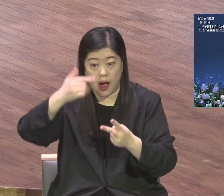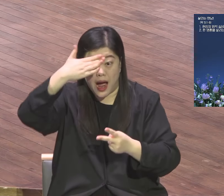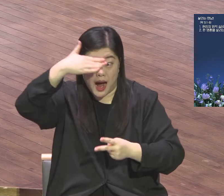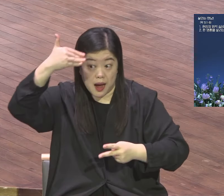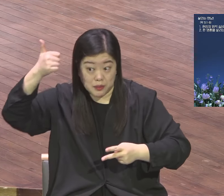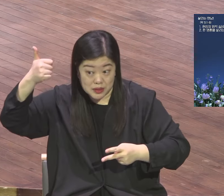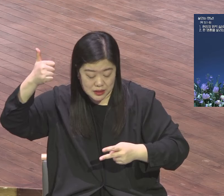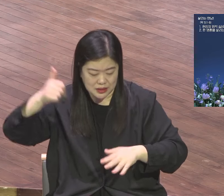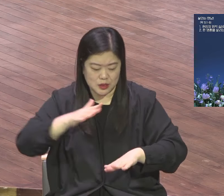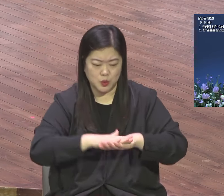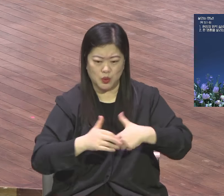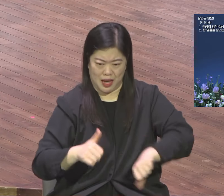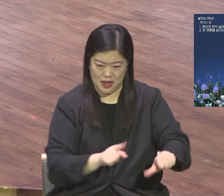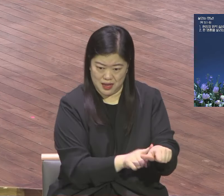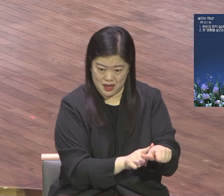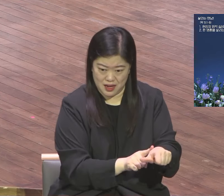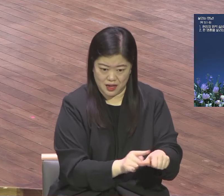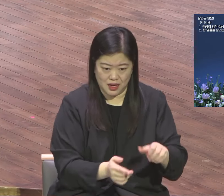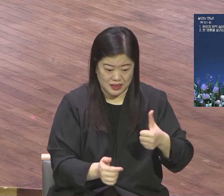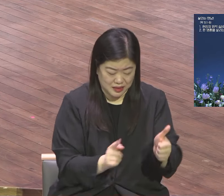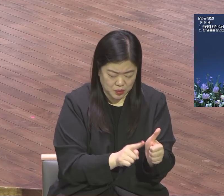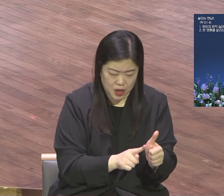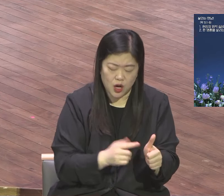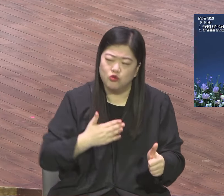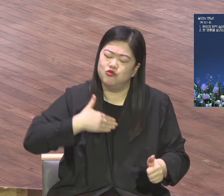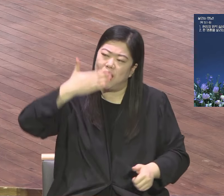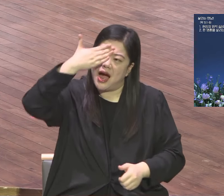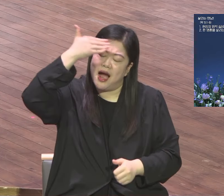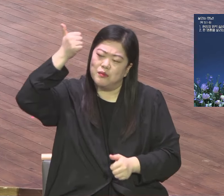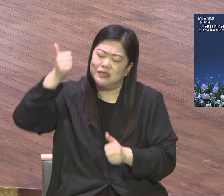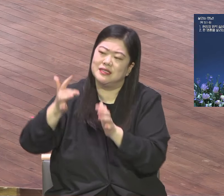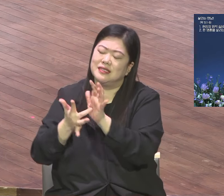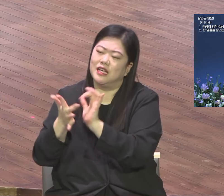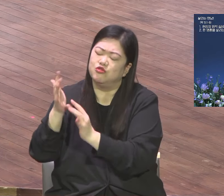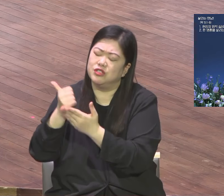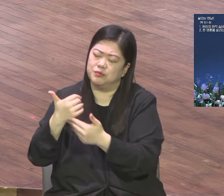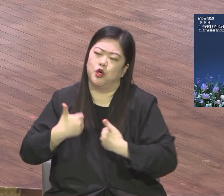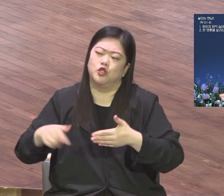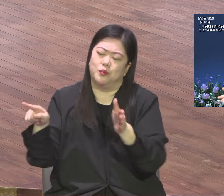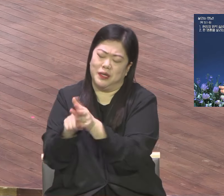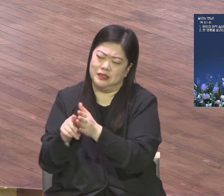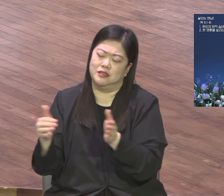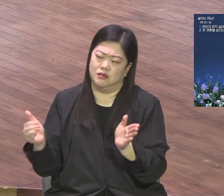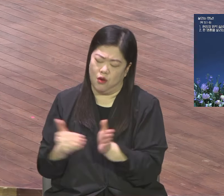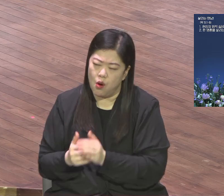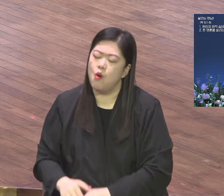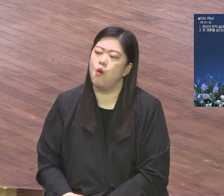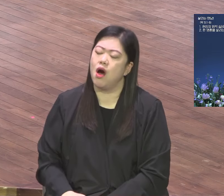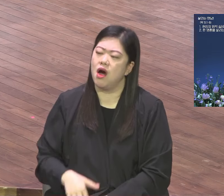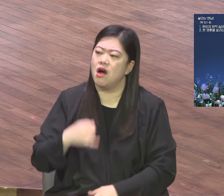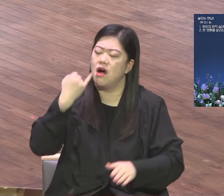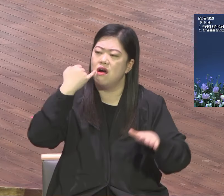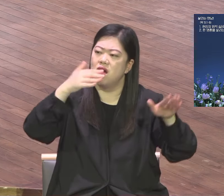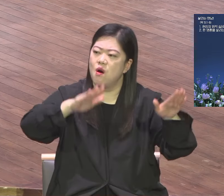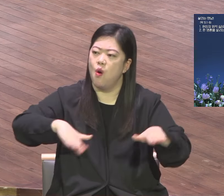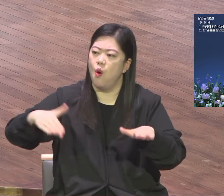우리 할아버지가 예수님을 영접한 것은 홍해가 갈라지는